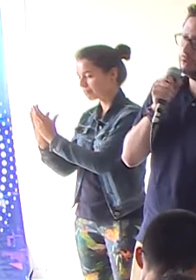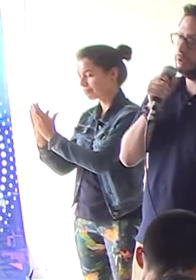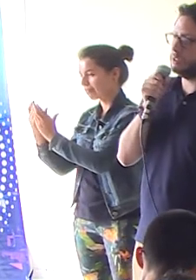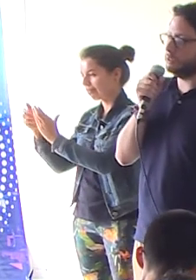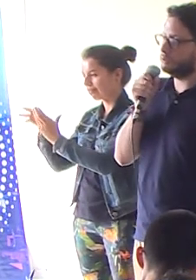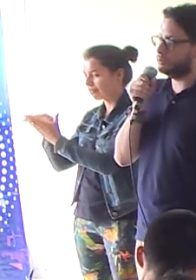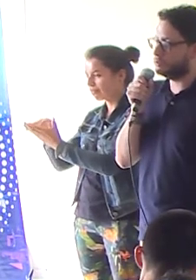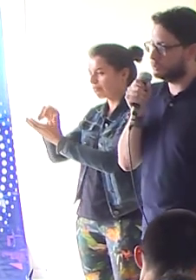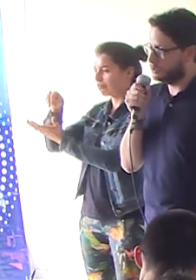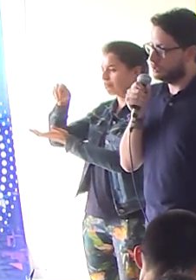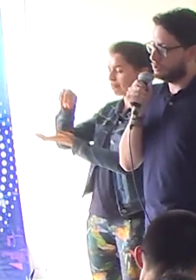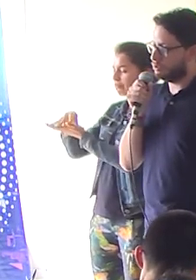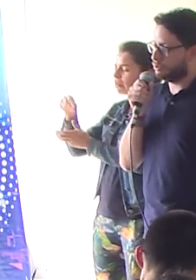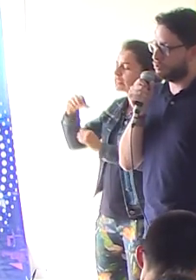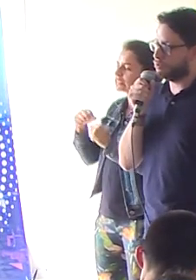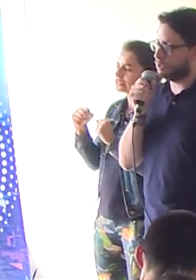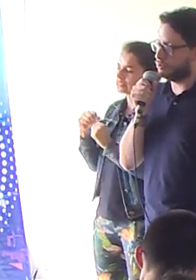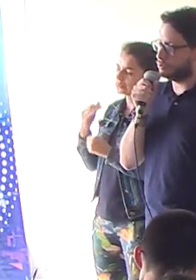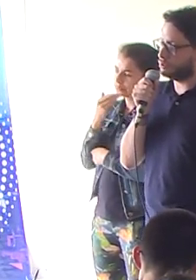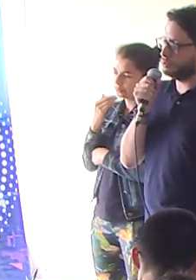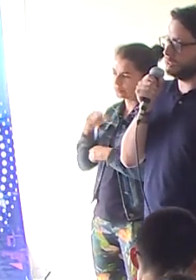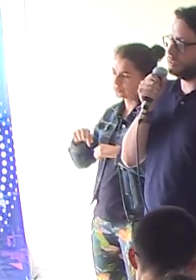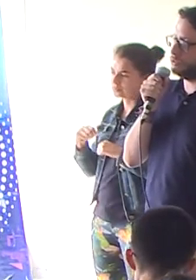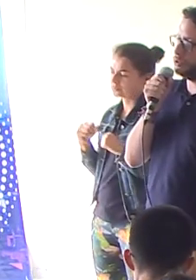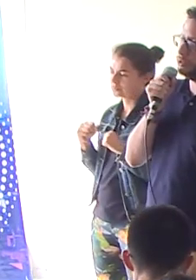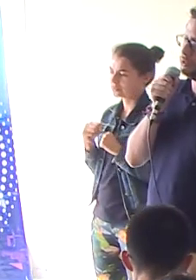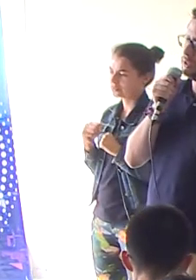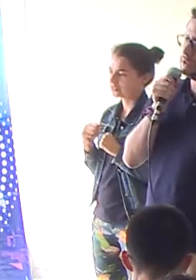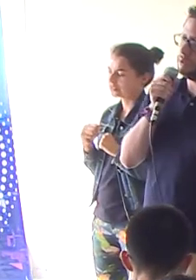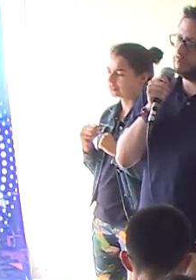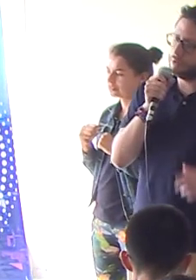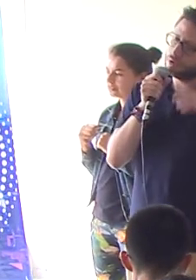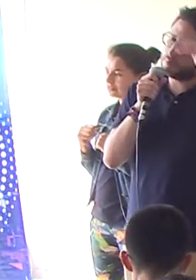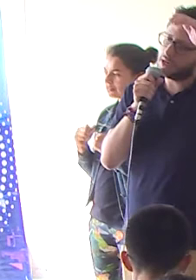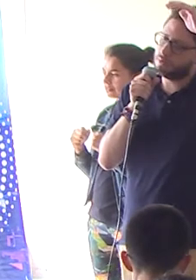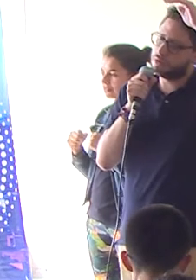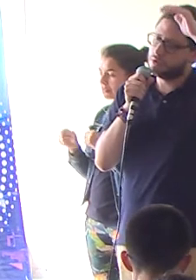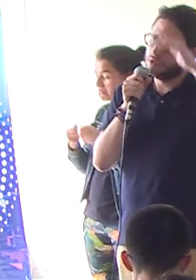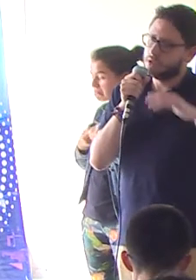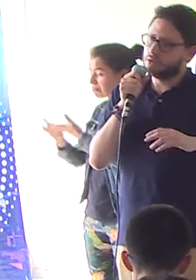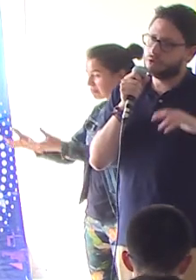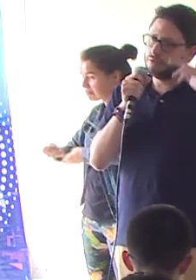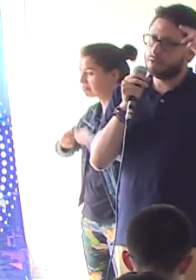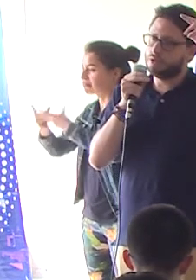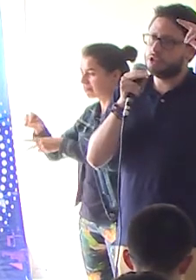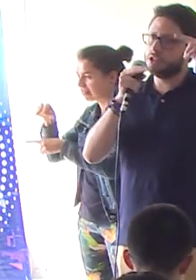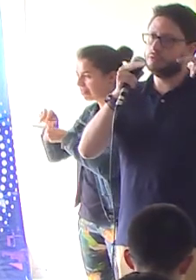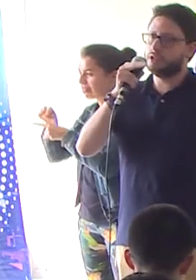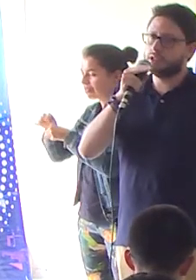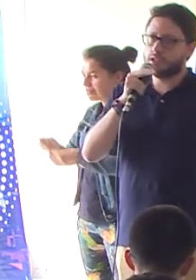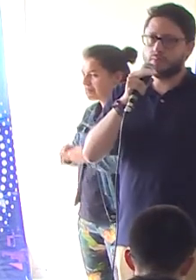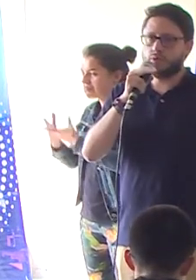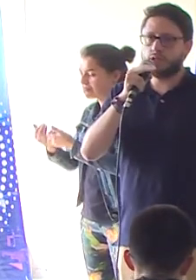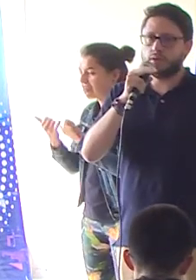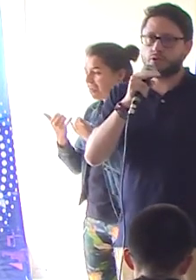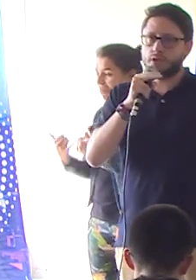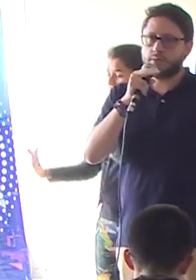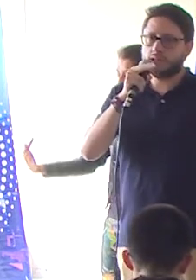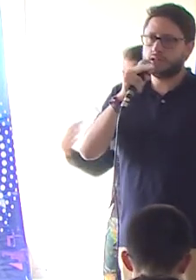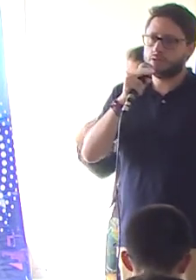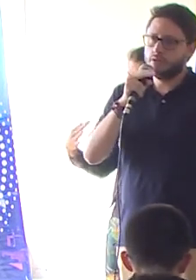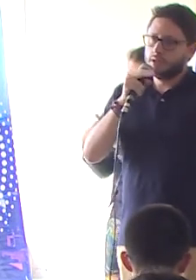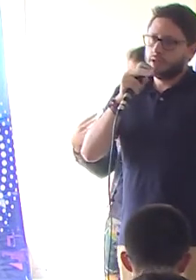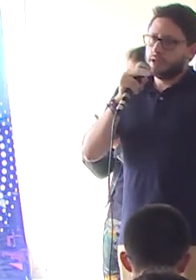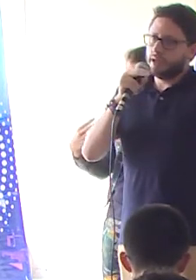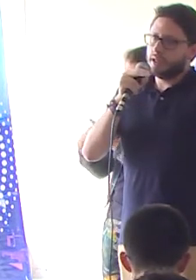encajando y dándonos todo su recurso durante todo el tiempo los páramos sufren muchísimo en este tiempo de cambio